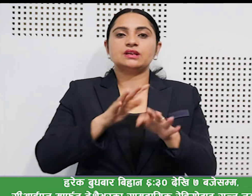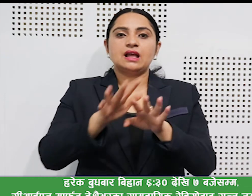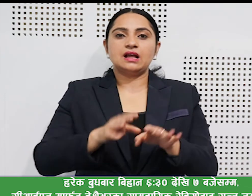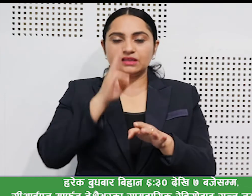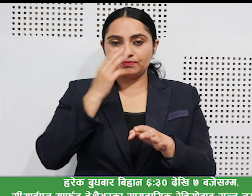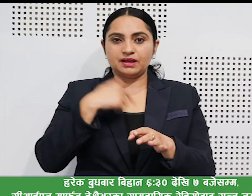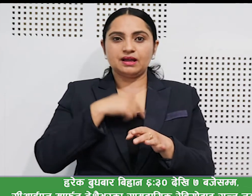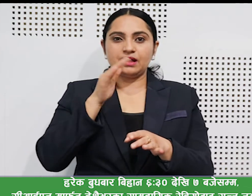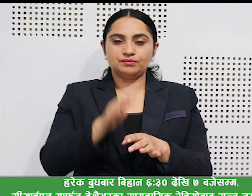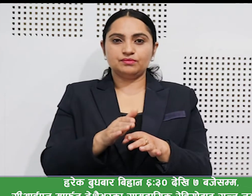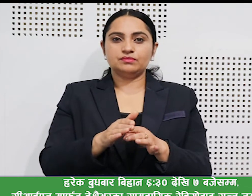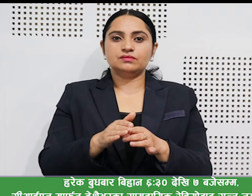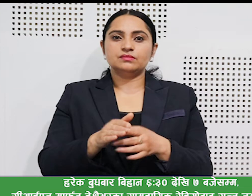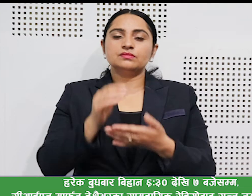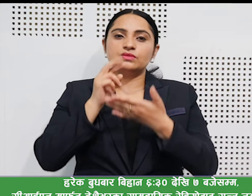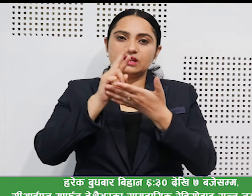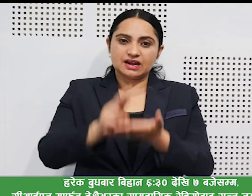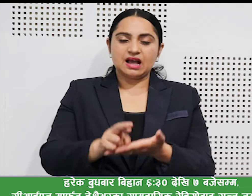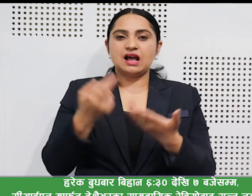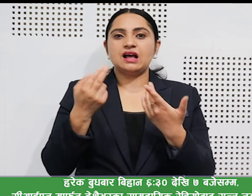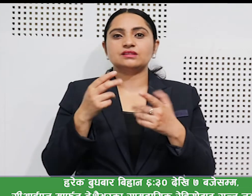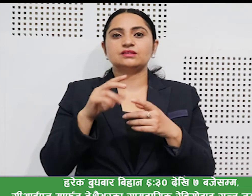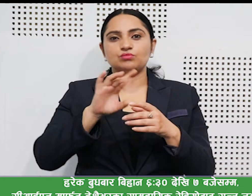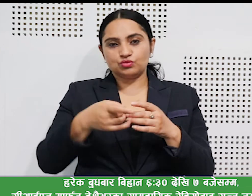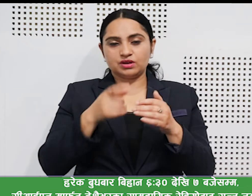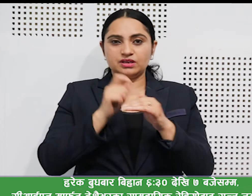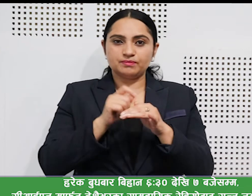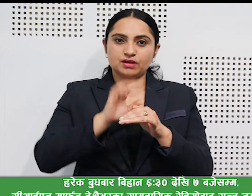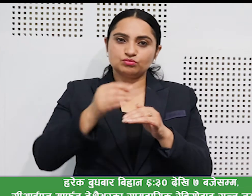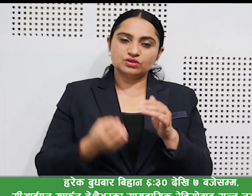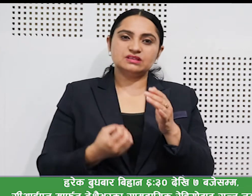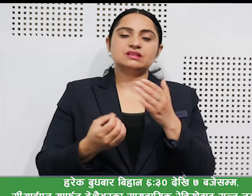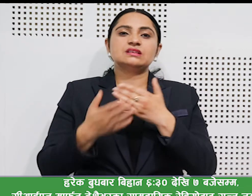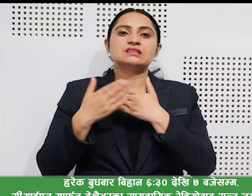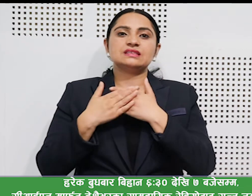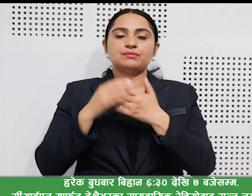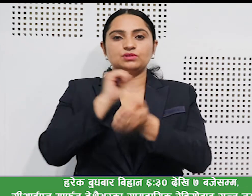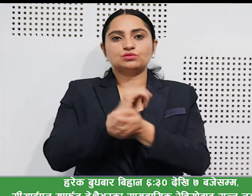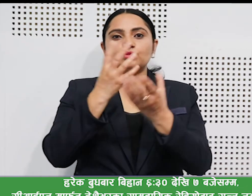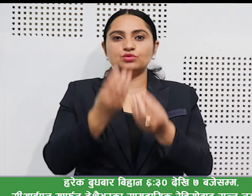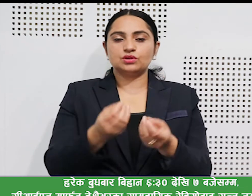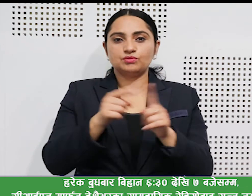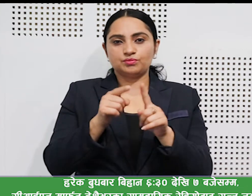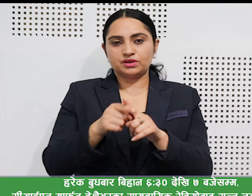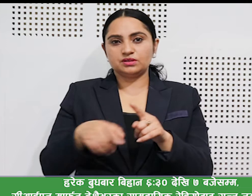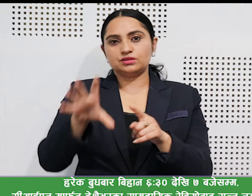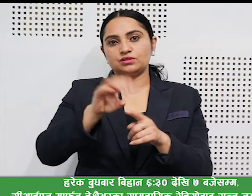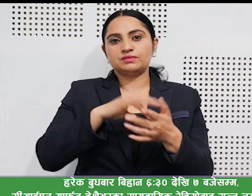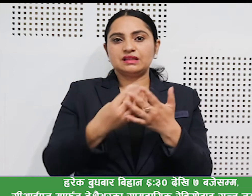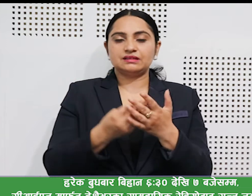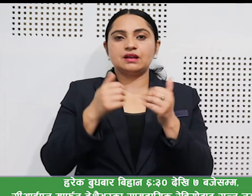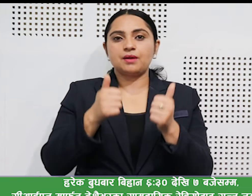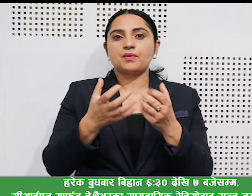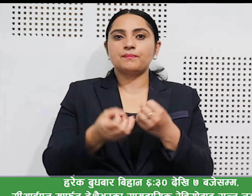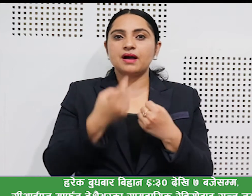चाहिँ उद्धार, राहत र त्यसपछि पुनर्निर्माण, पुनर्स्थापना जोखिम न्यूनीकरणमा पनि सबै ठाउँमा चाहिँ त्यो तथ्याङ्कलाई उपयोग गरेर